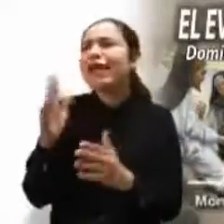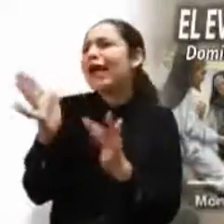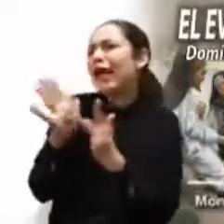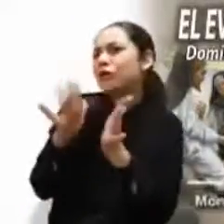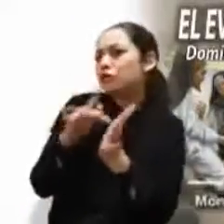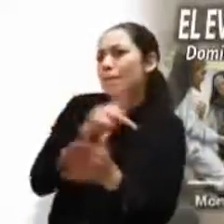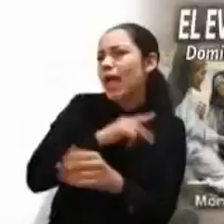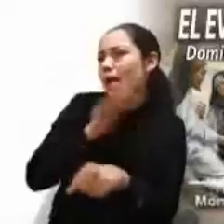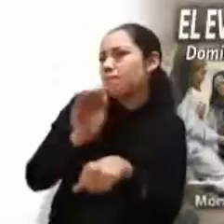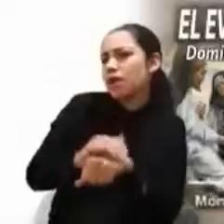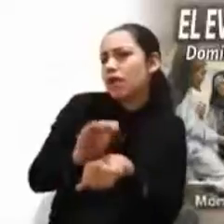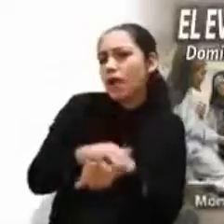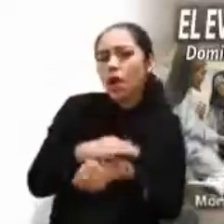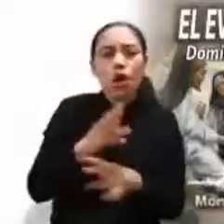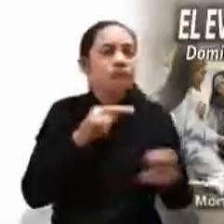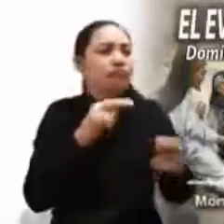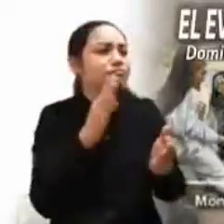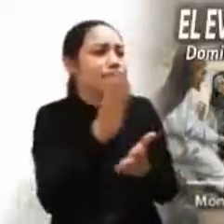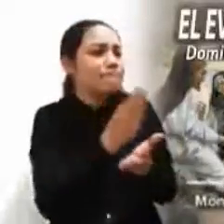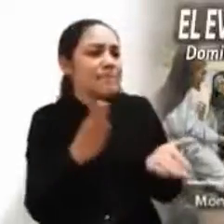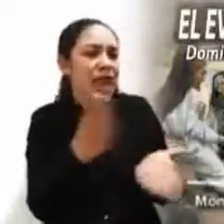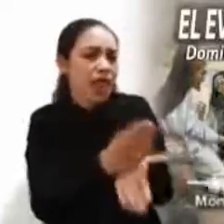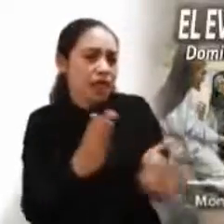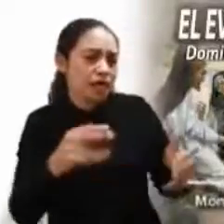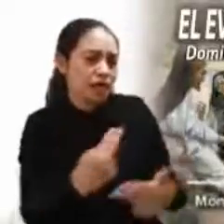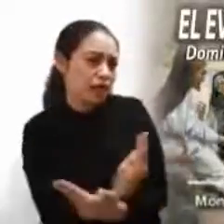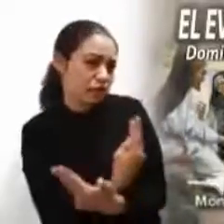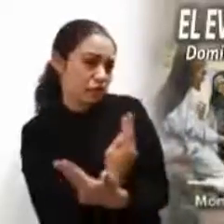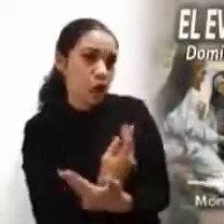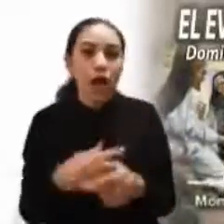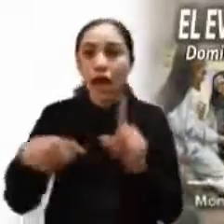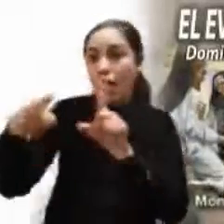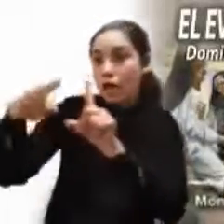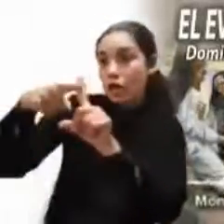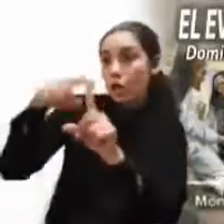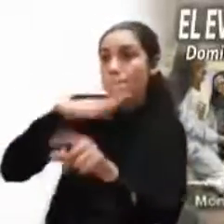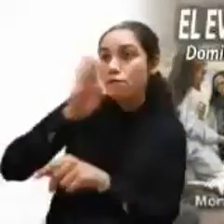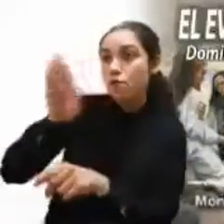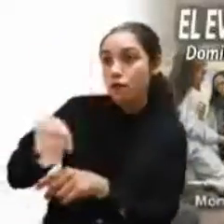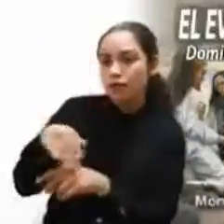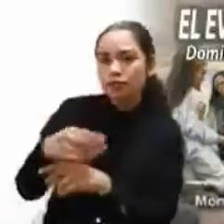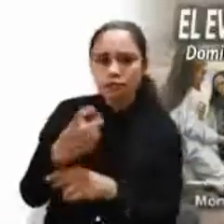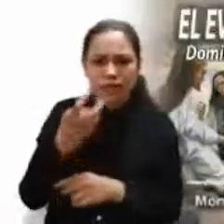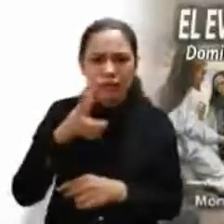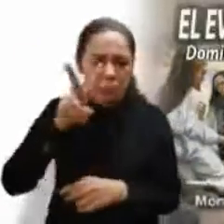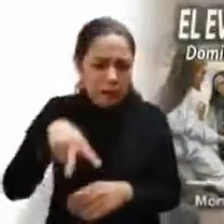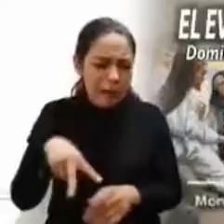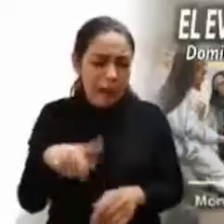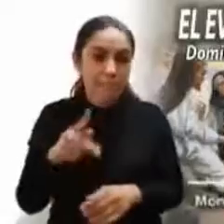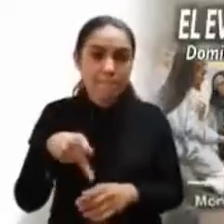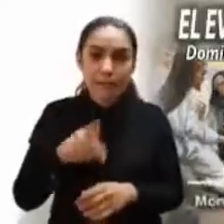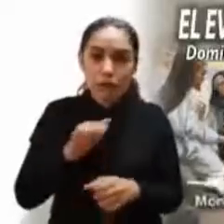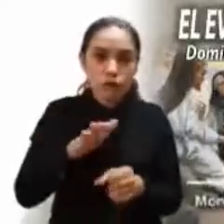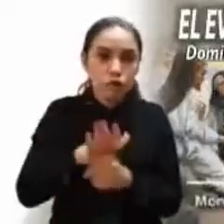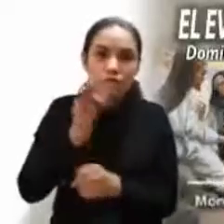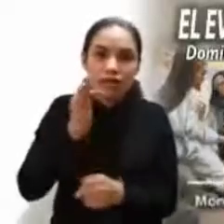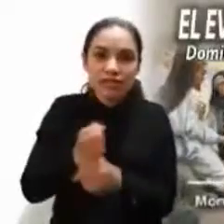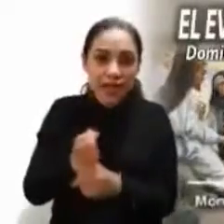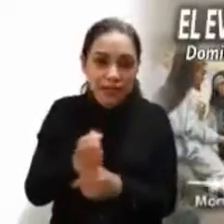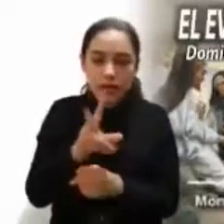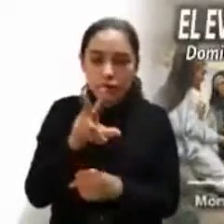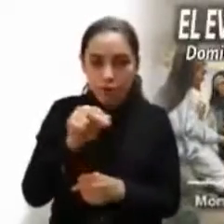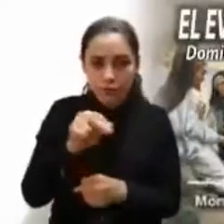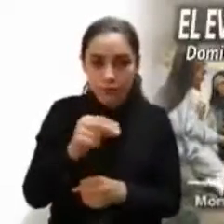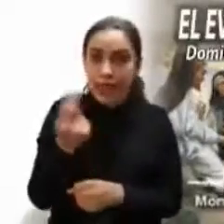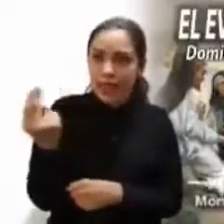en Belén o Jesús murió en la cruz, aunque son verdades, no es suficiente. Se necesita una experiencia